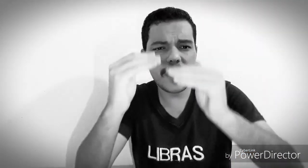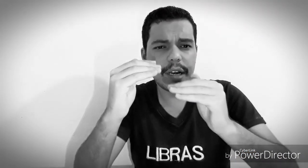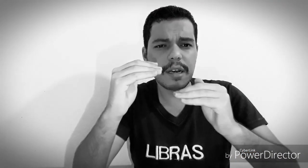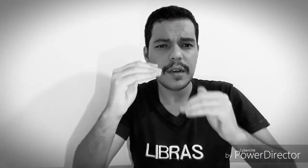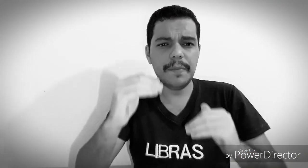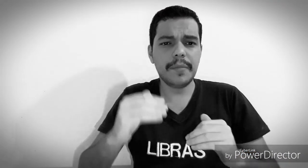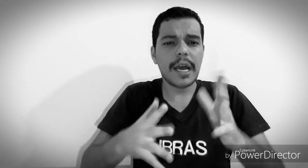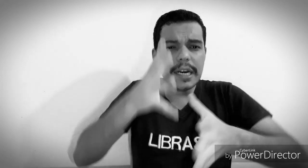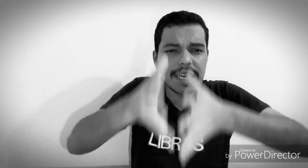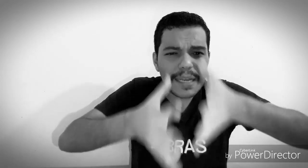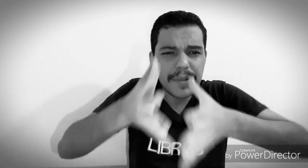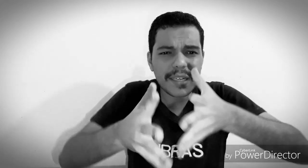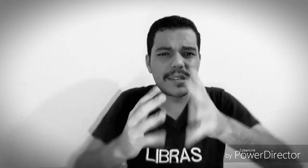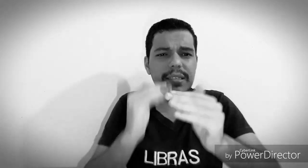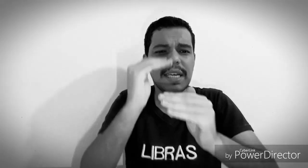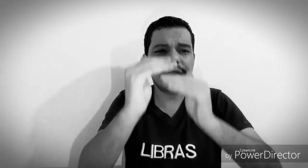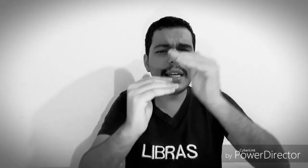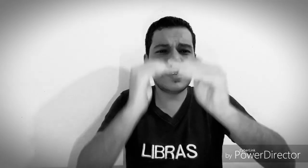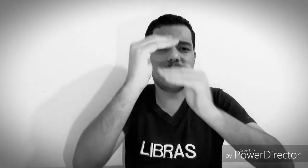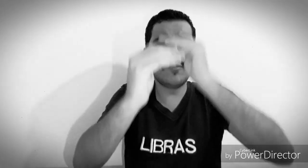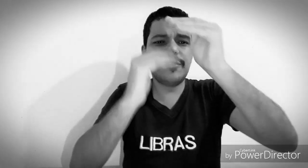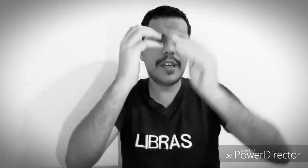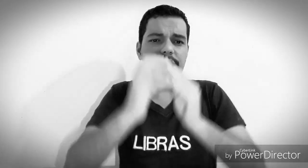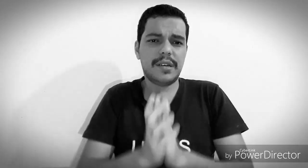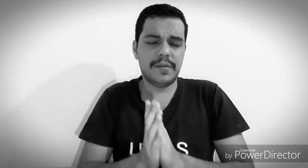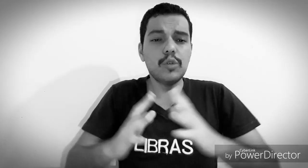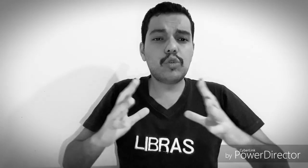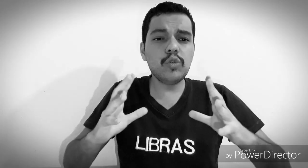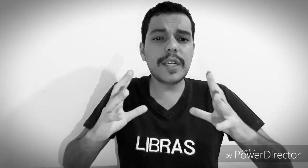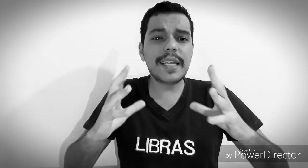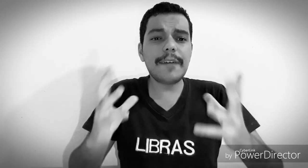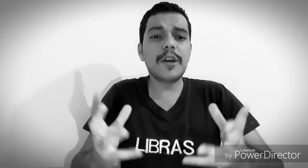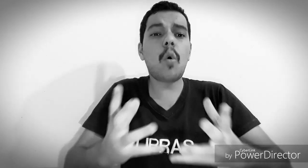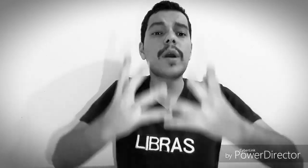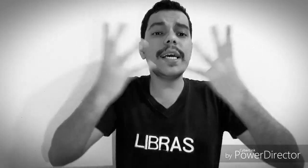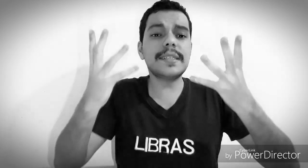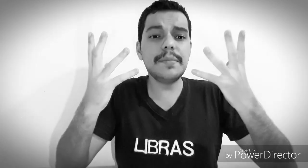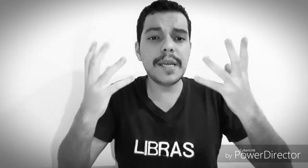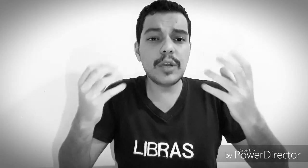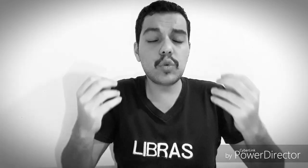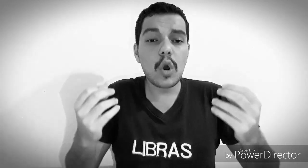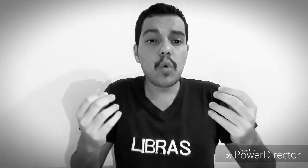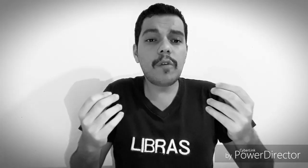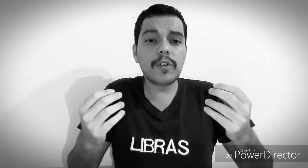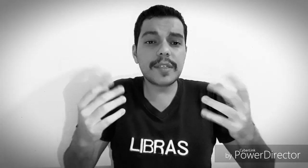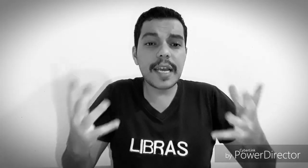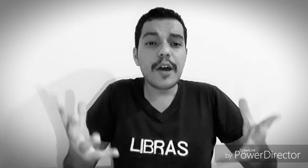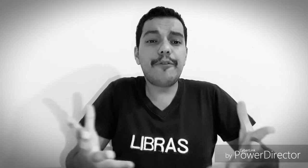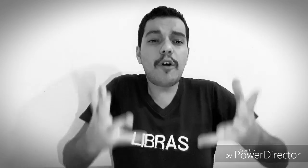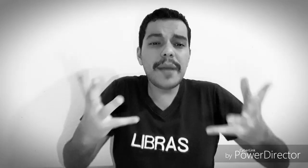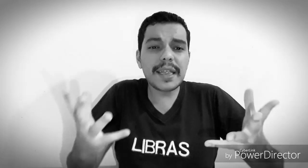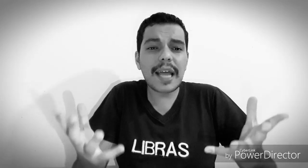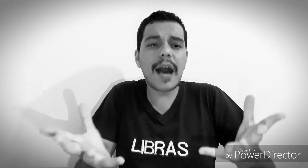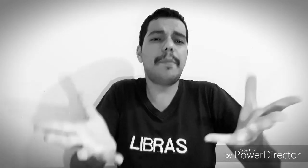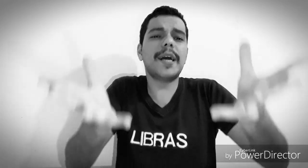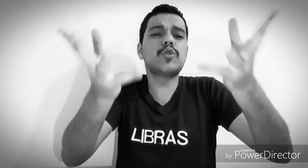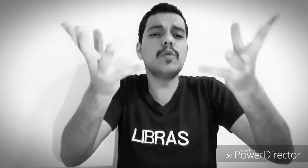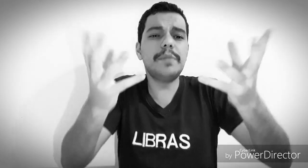desenvolver, Libras, desenvolver. Tudo que tem a ver com crescimento, com você fomentar para